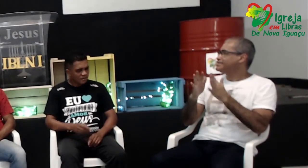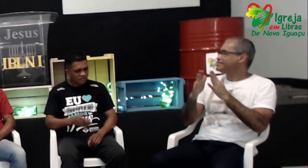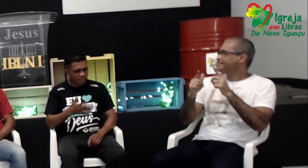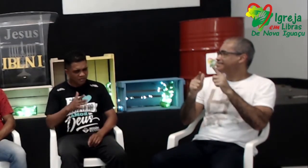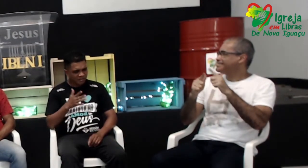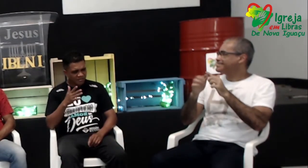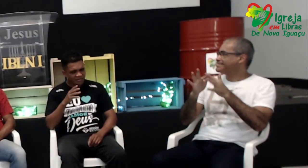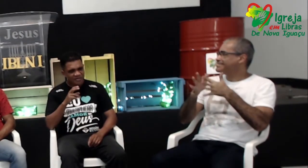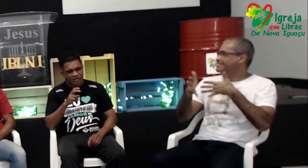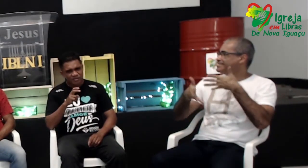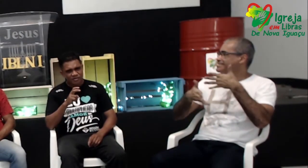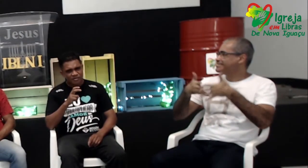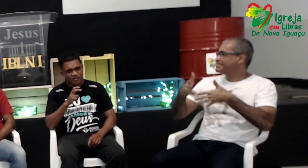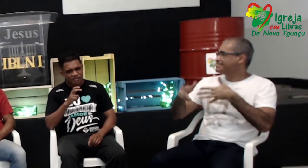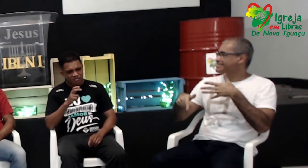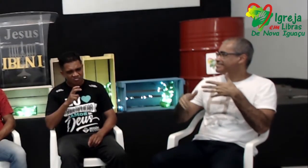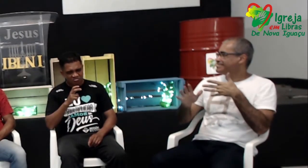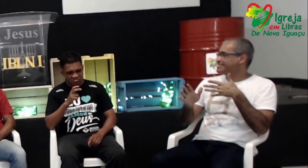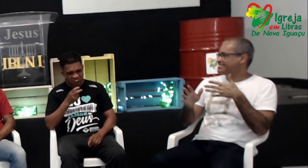anos você já está aqui na igreja?